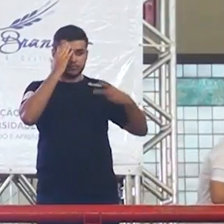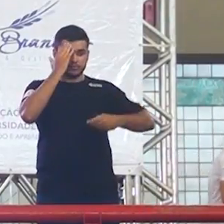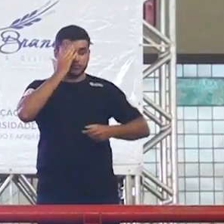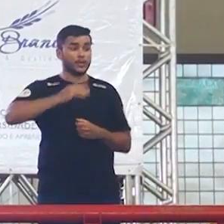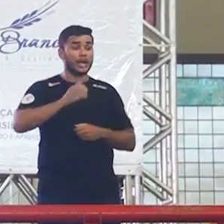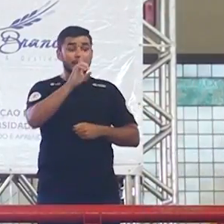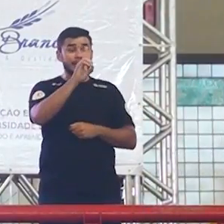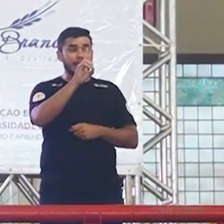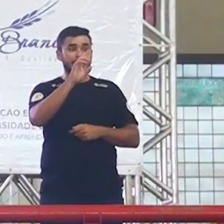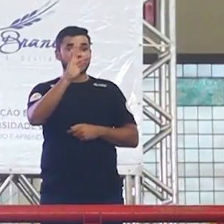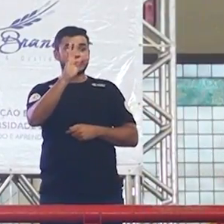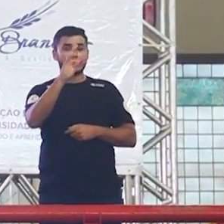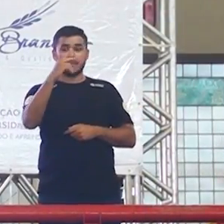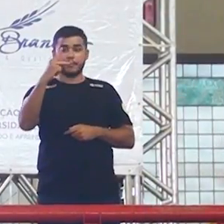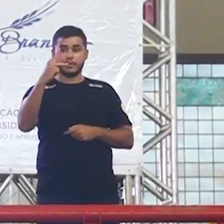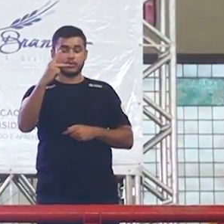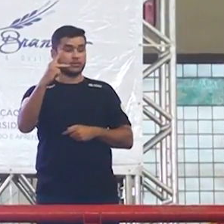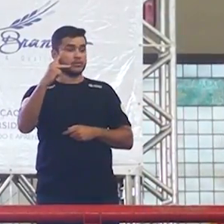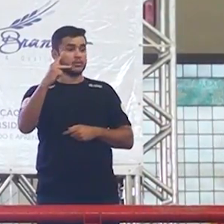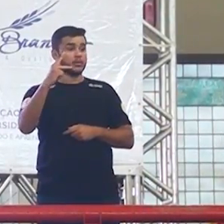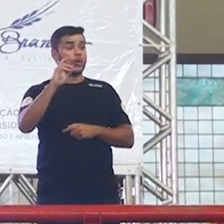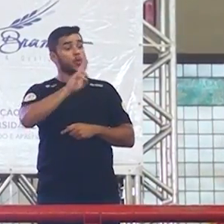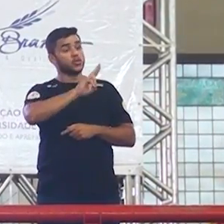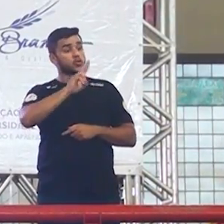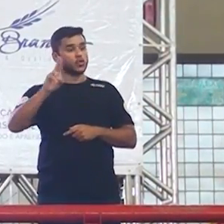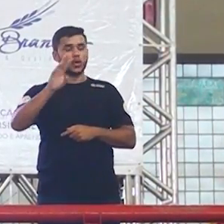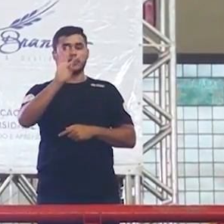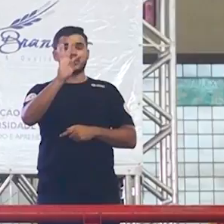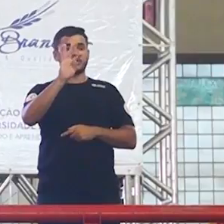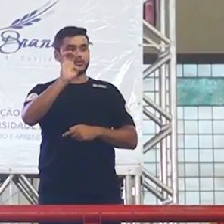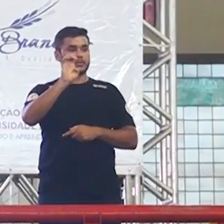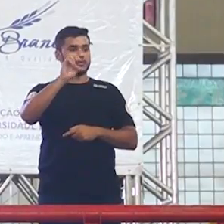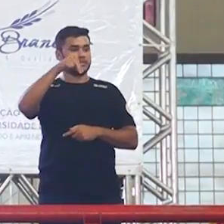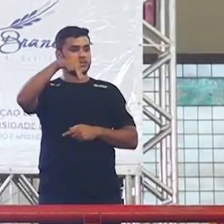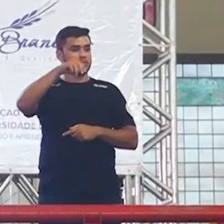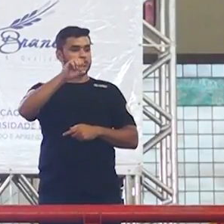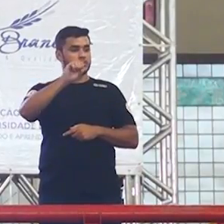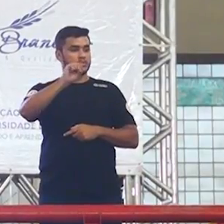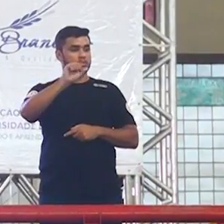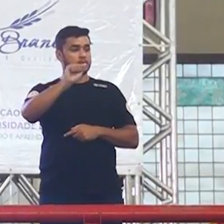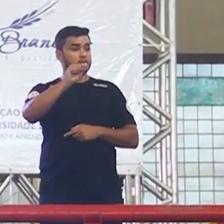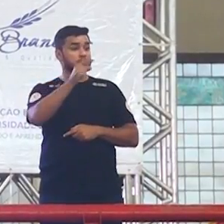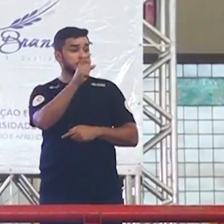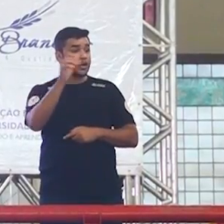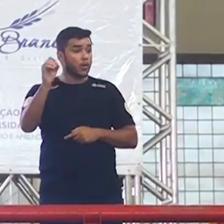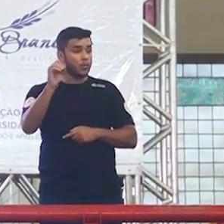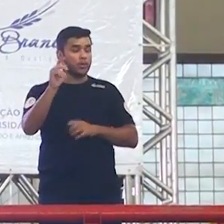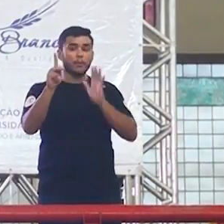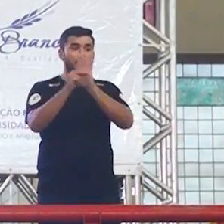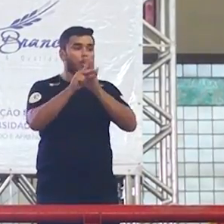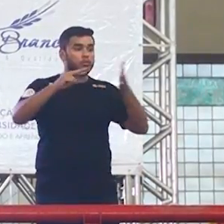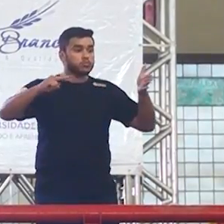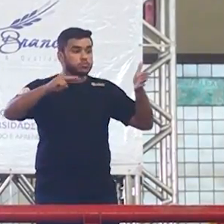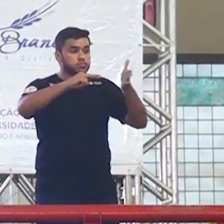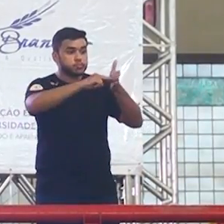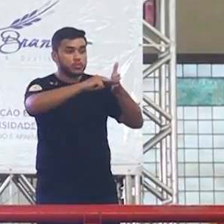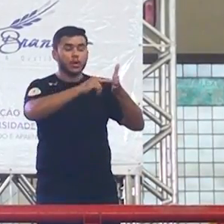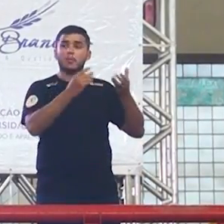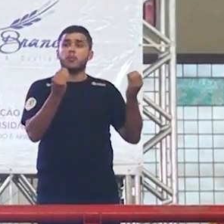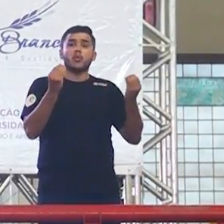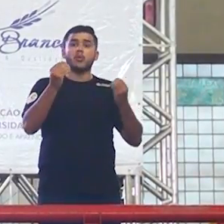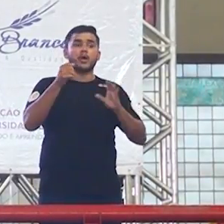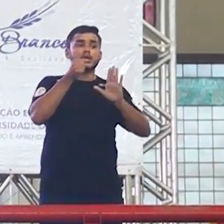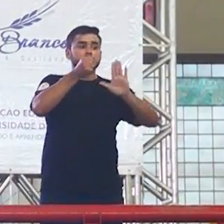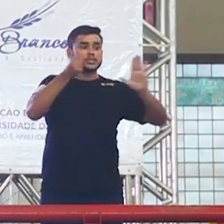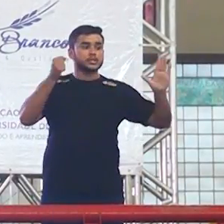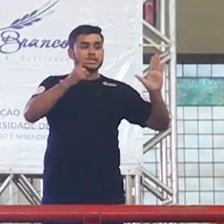DDP. Ou então, tensão. Tanto faz escrever DDP como escrever o quê?